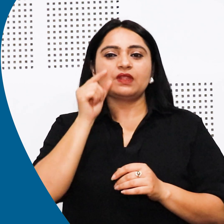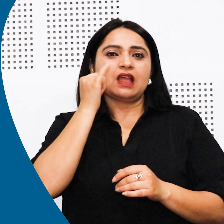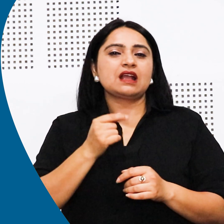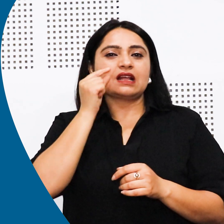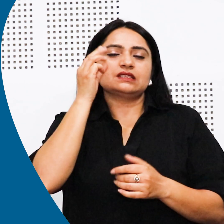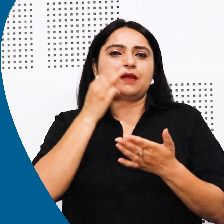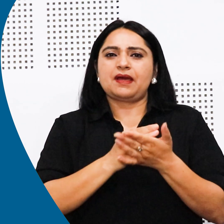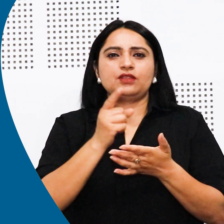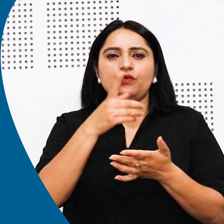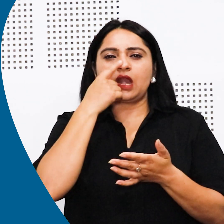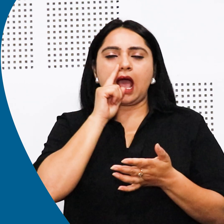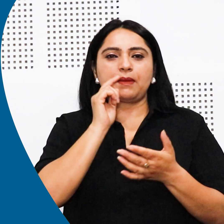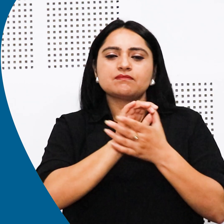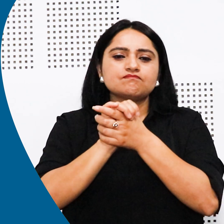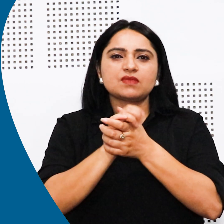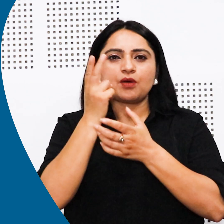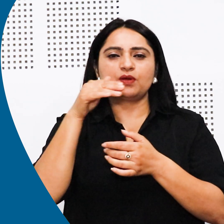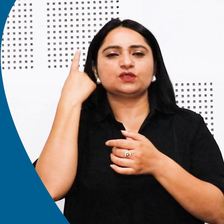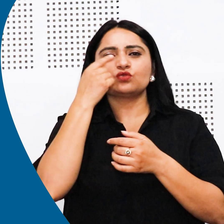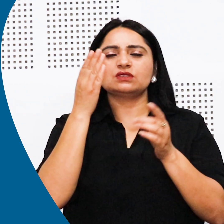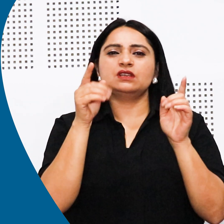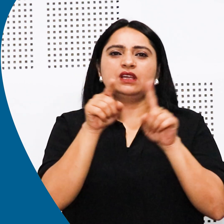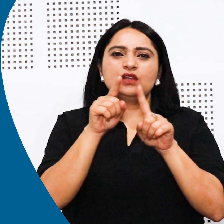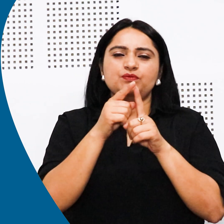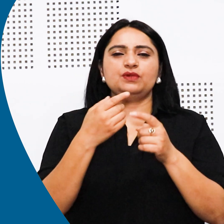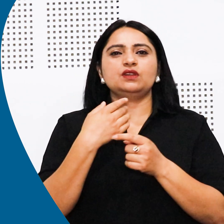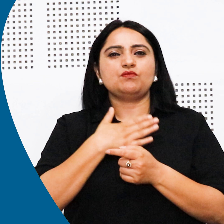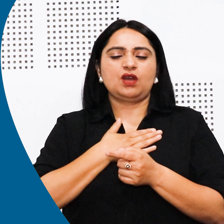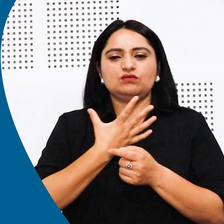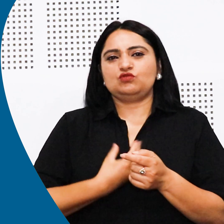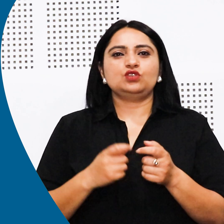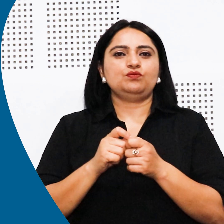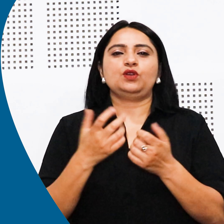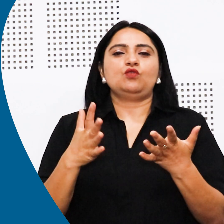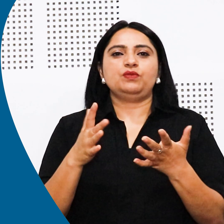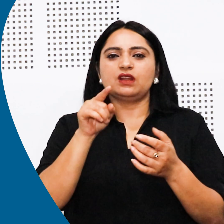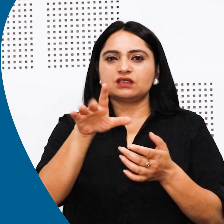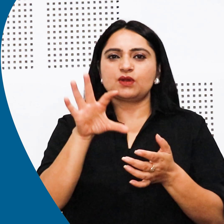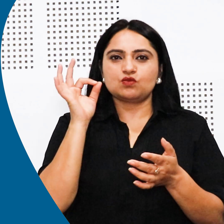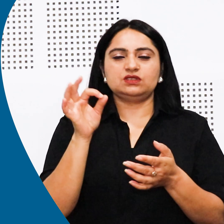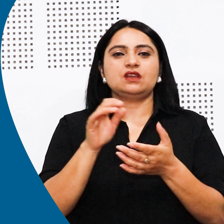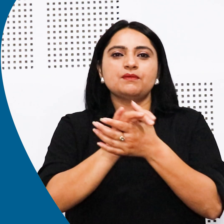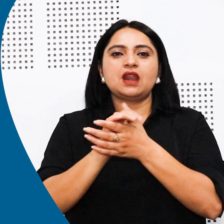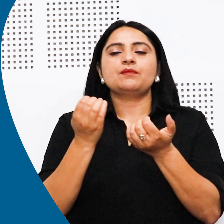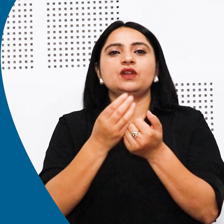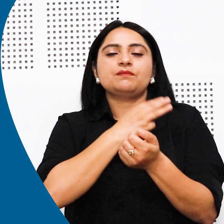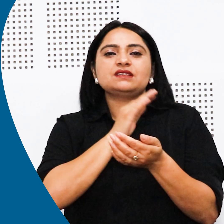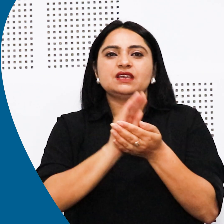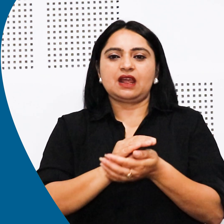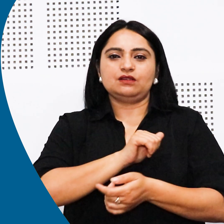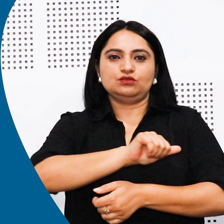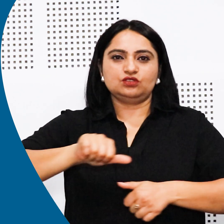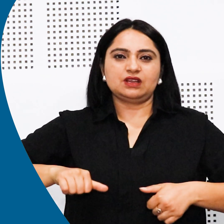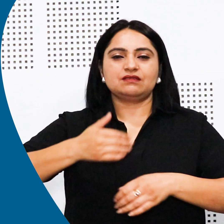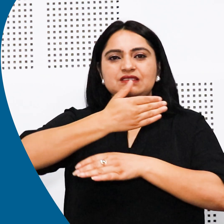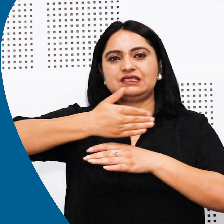मात्रै होइन क्या आमा, मेलमिलाप भइसकेपछि अब कसैले मन अमिलो बनाउनु भएन। तपाईँहरूले नै रोजेका मेलमिलापकर्ता राखेर जग्गाको साँध सिमाना